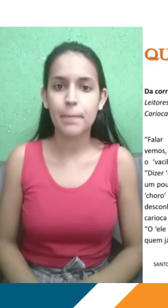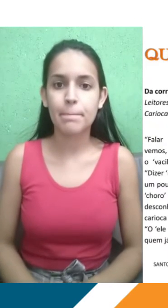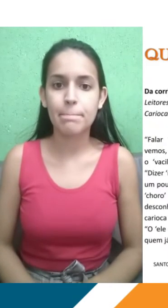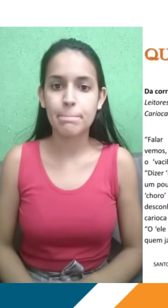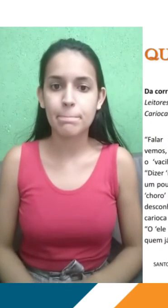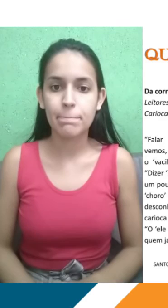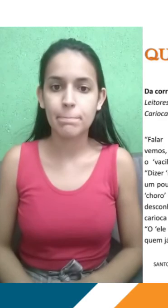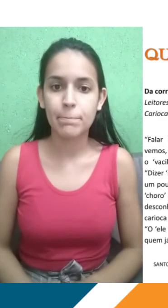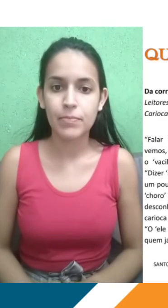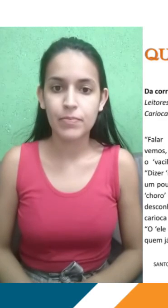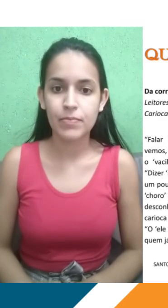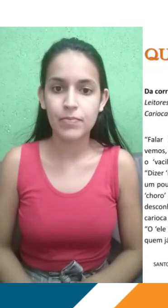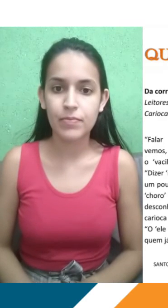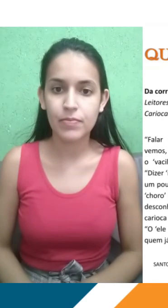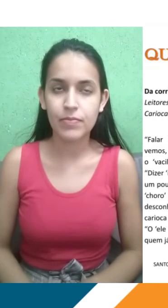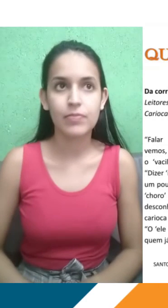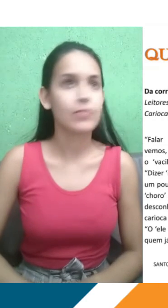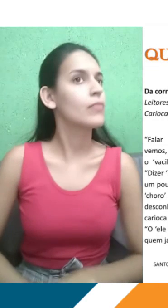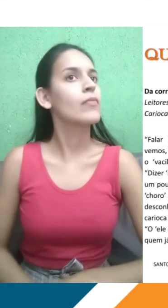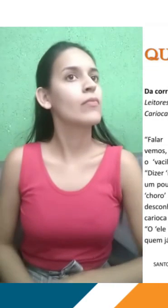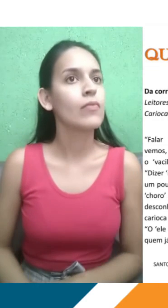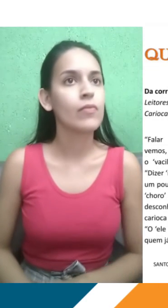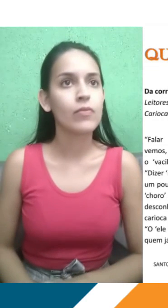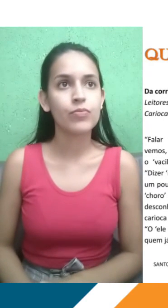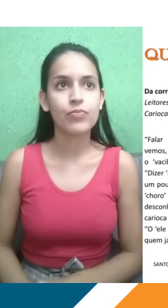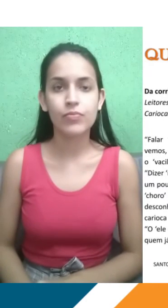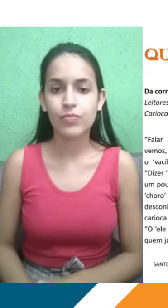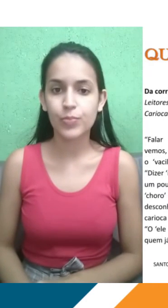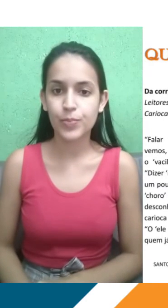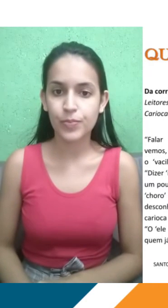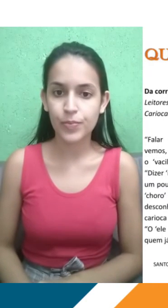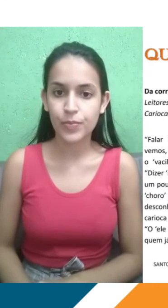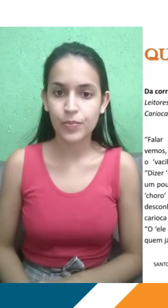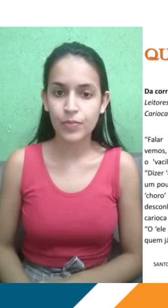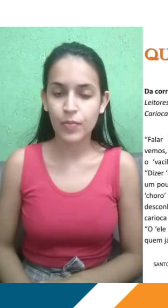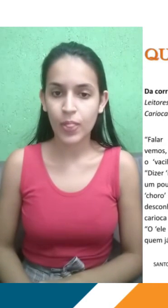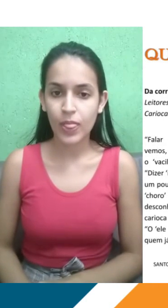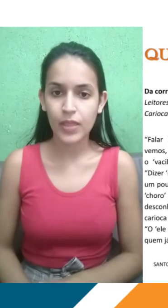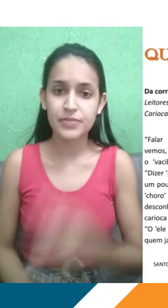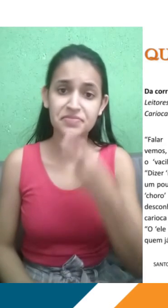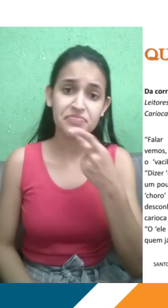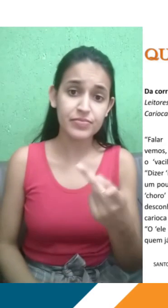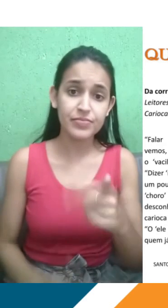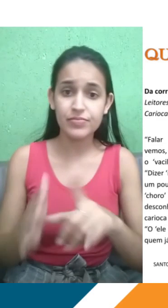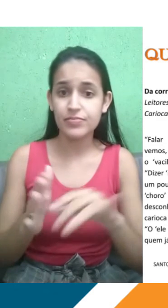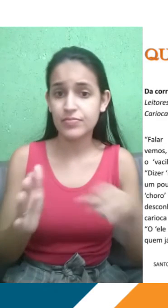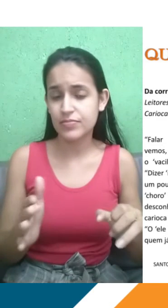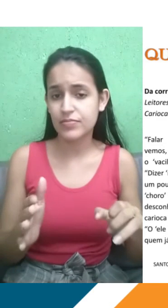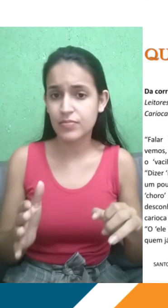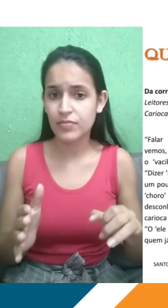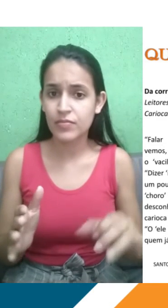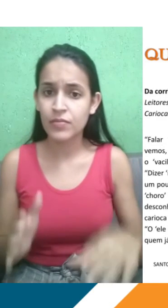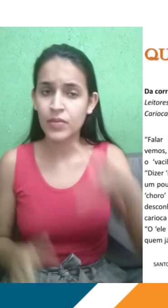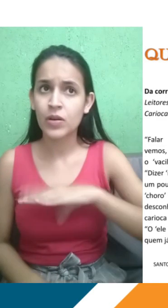uma inadequação linguística das expressões cariocas às situações sociais apresentadas, contrariando totalmente o